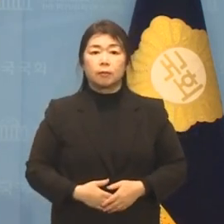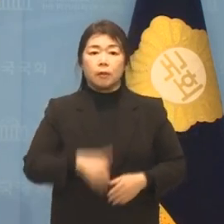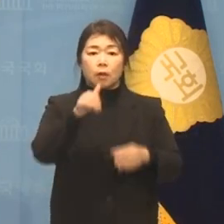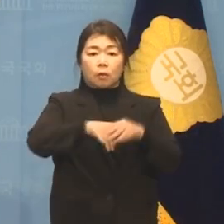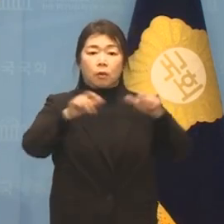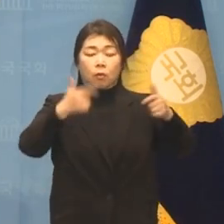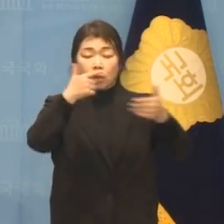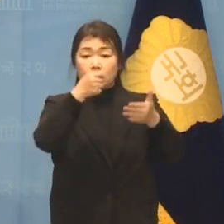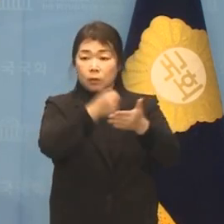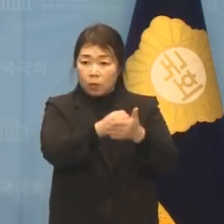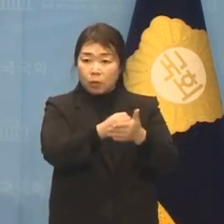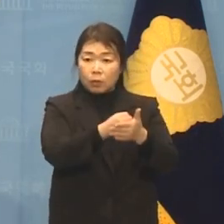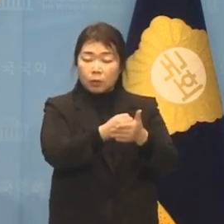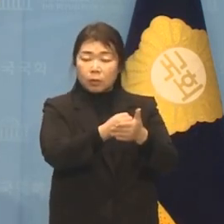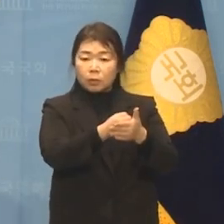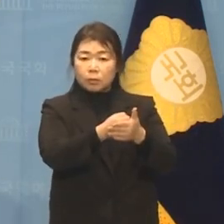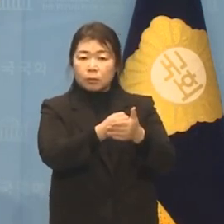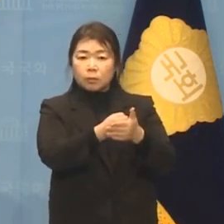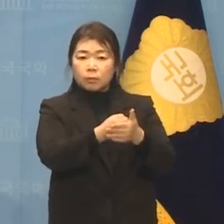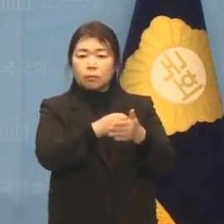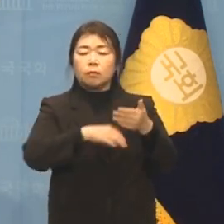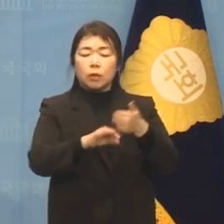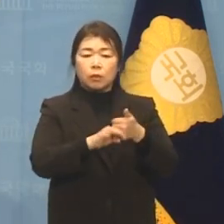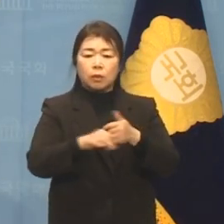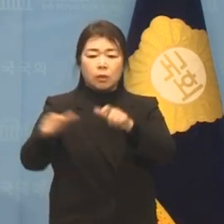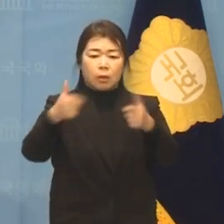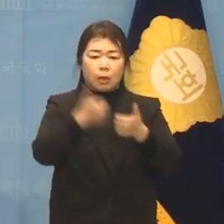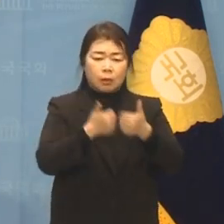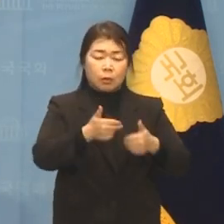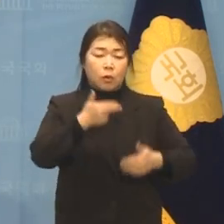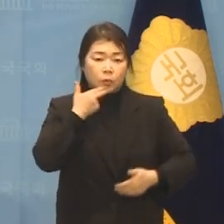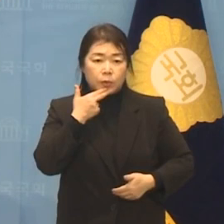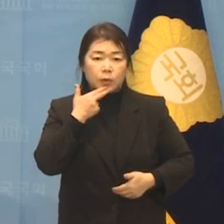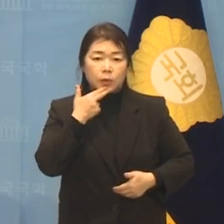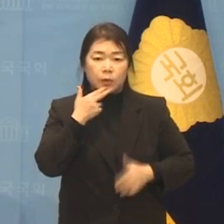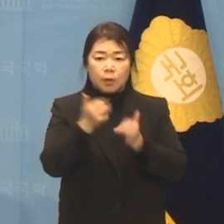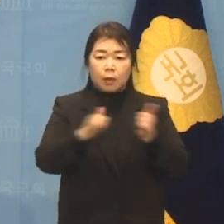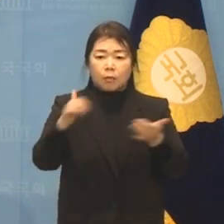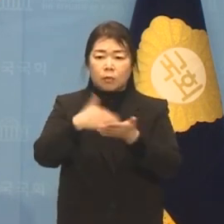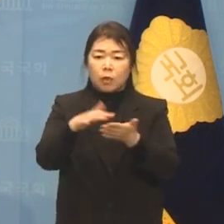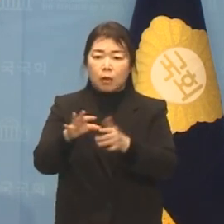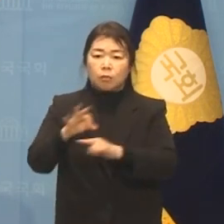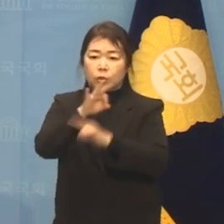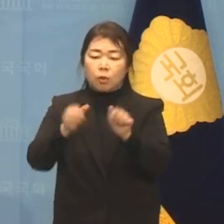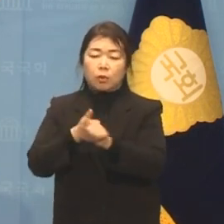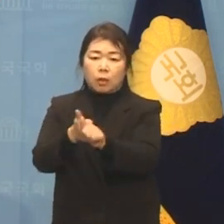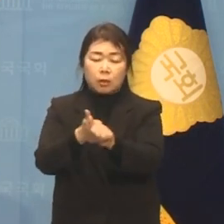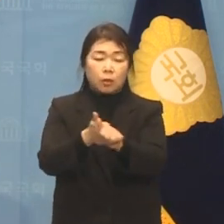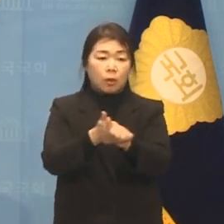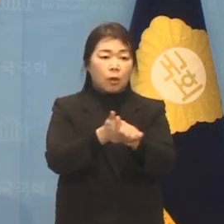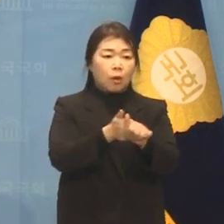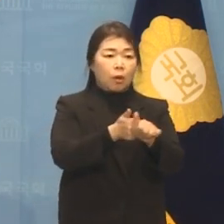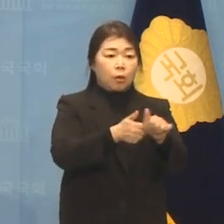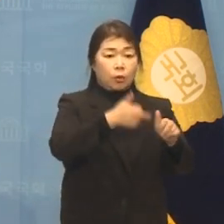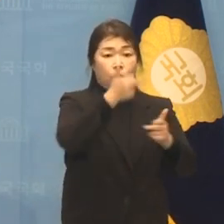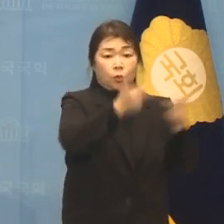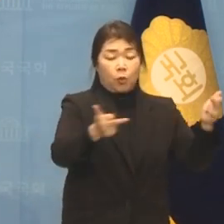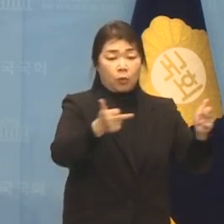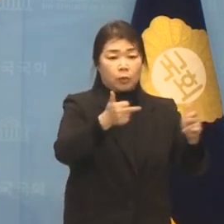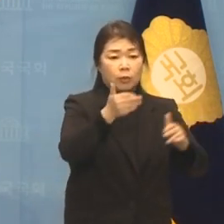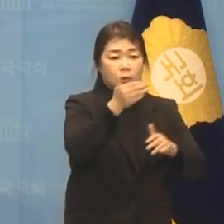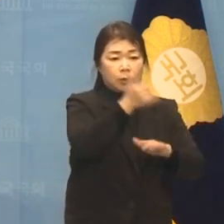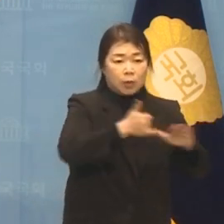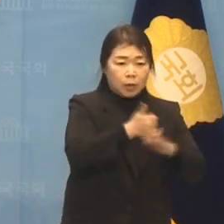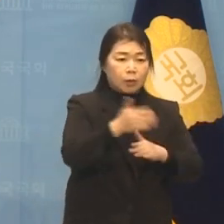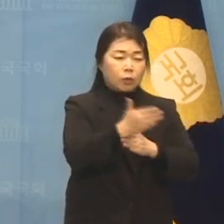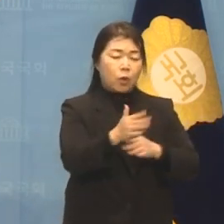획정이 지역 간의 갈등으로 비화되지 않고 인구 증가성, 농산어촌의 대표성, 지역의 균형